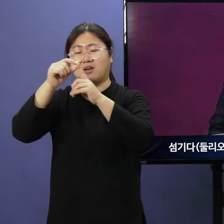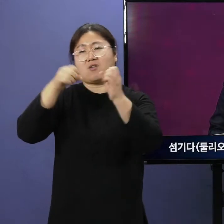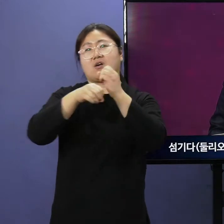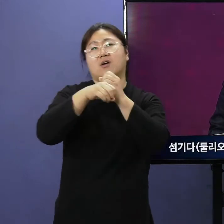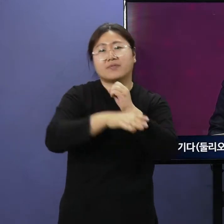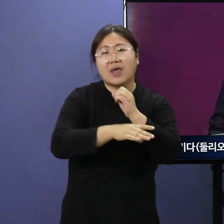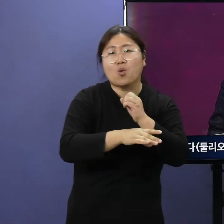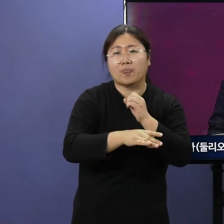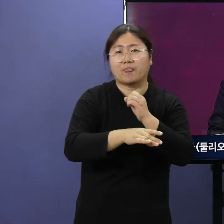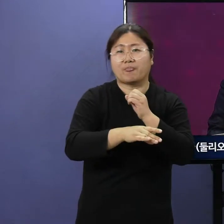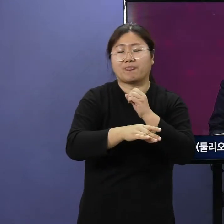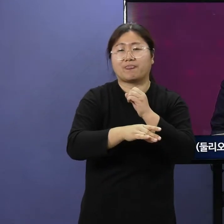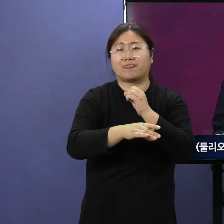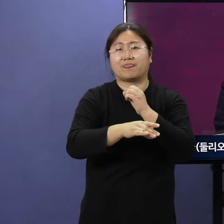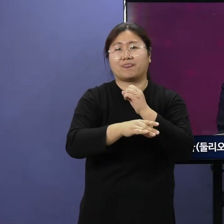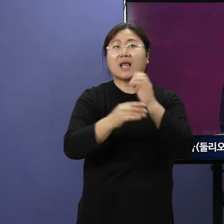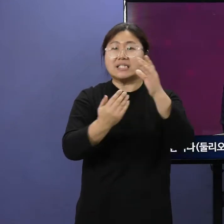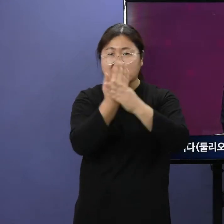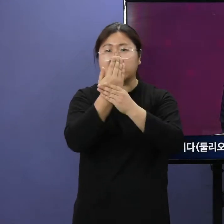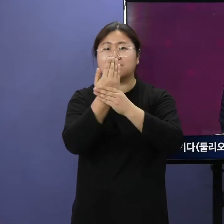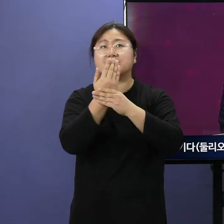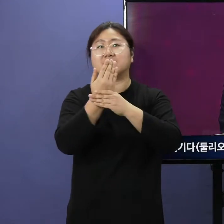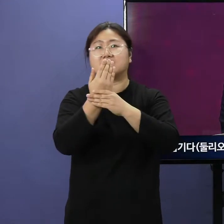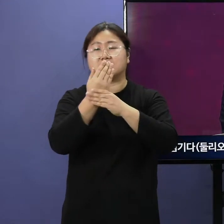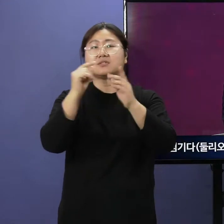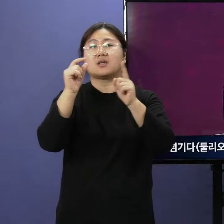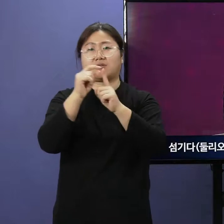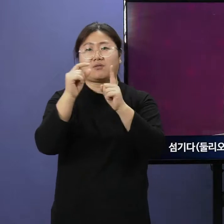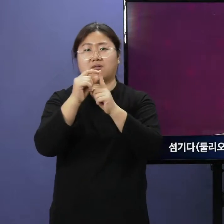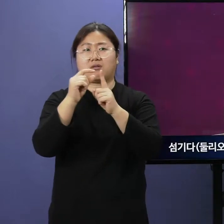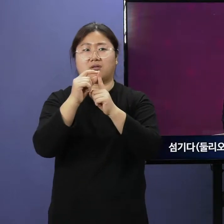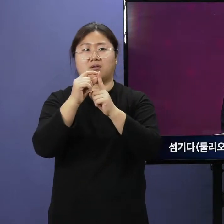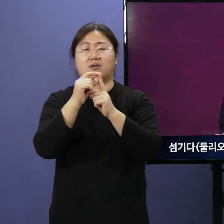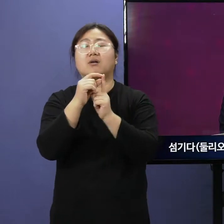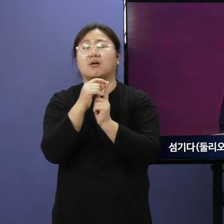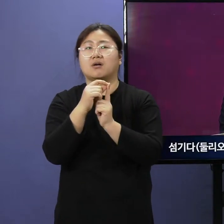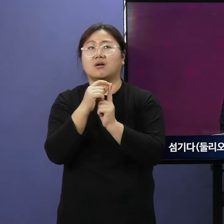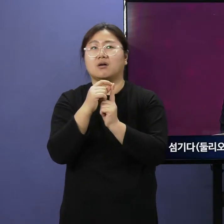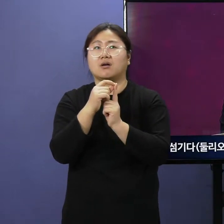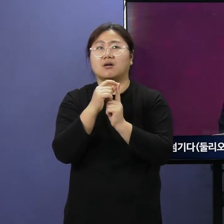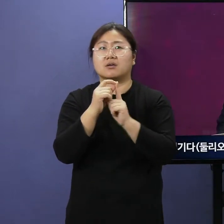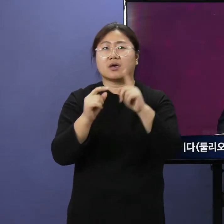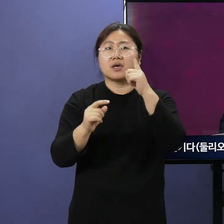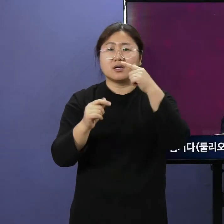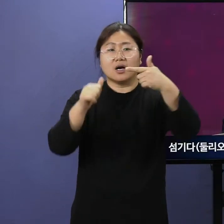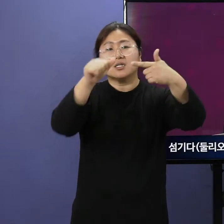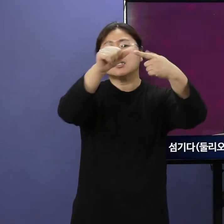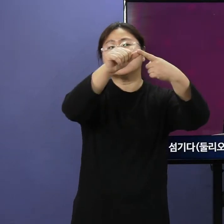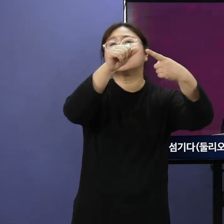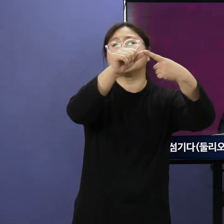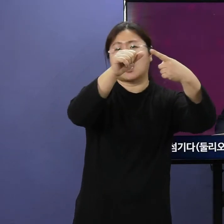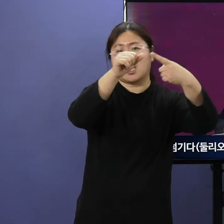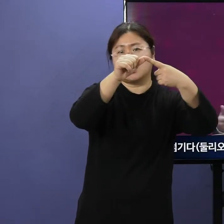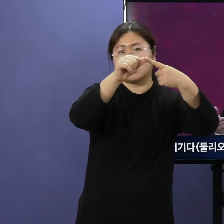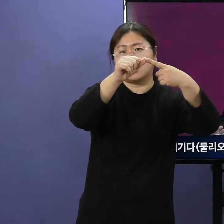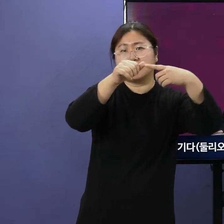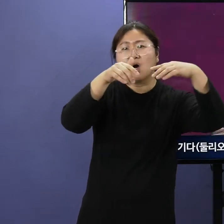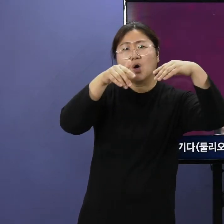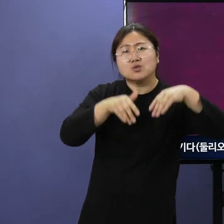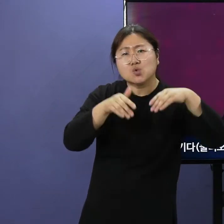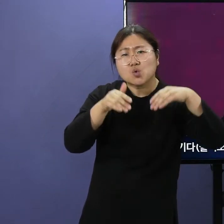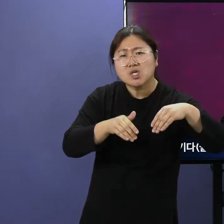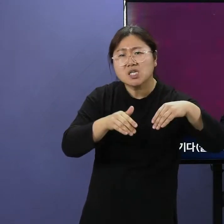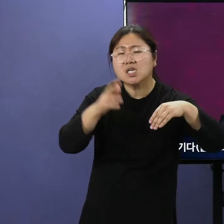사랑해서 아버지를 공경해서 아버지를 섬긴 것이 아니라 종이 주인을